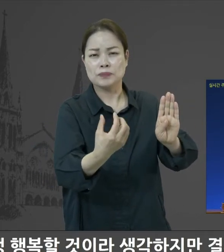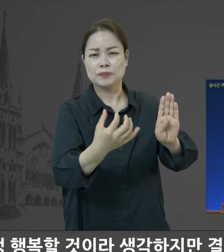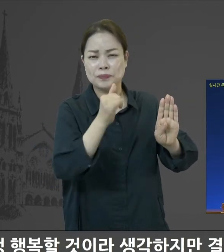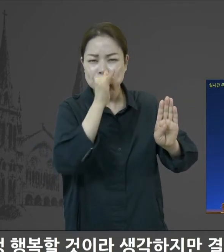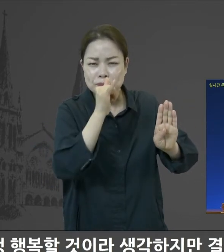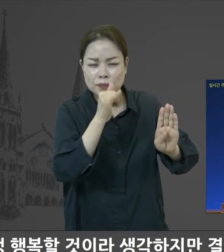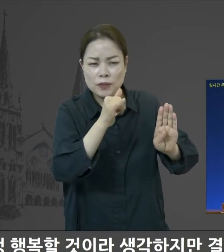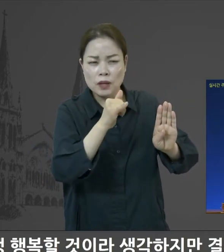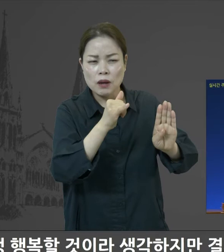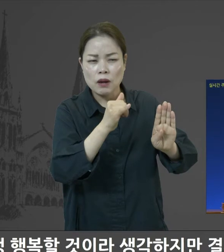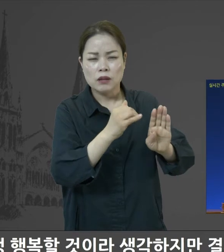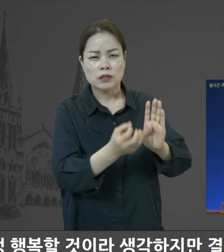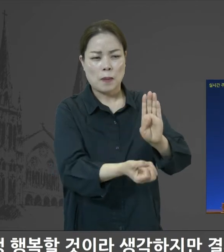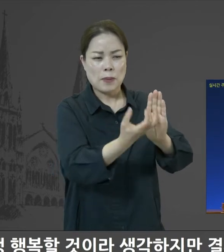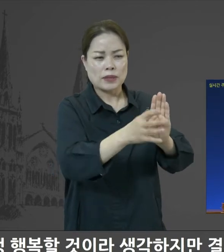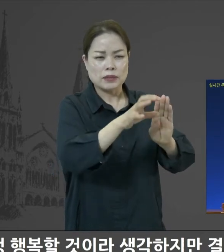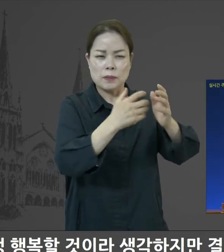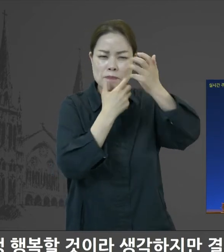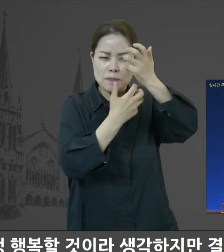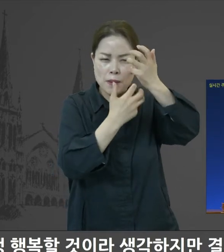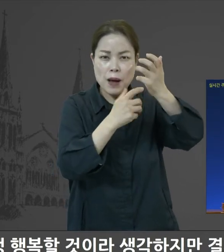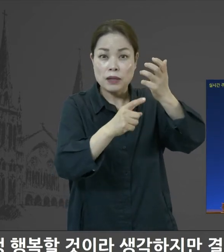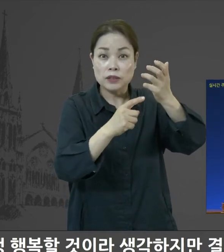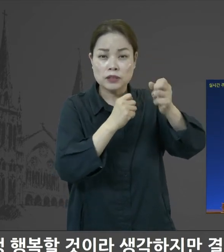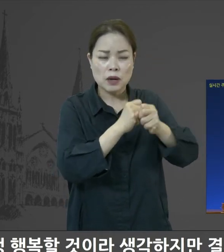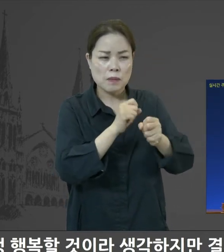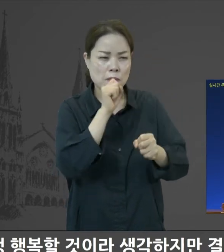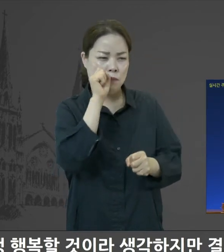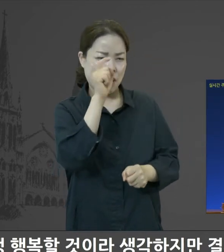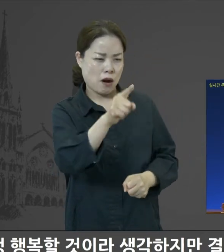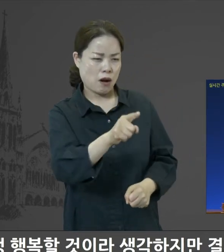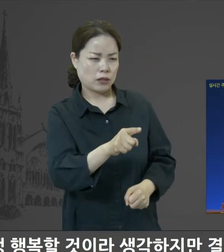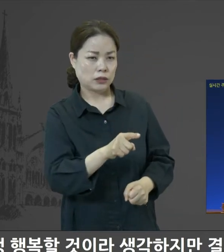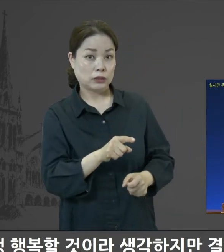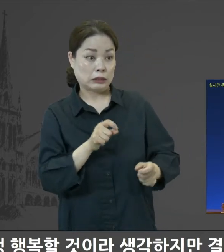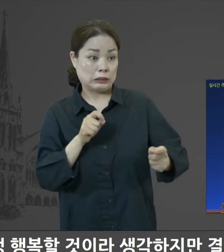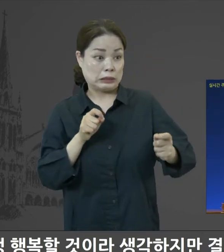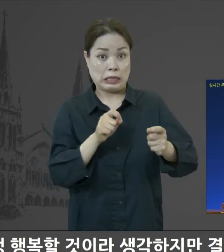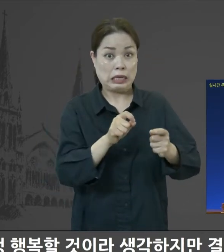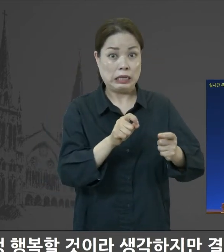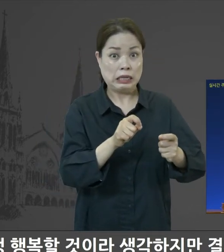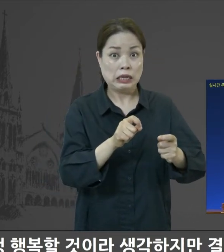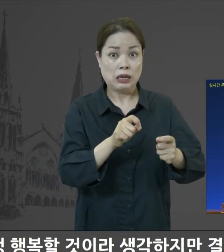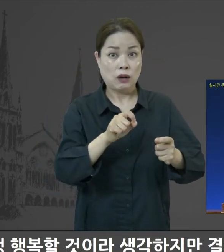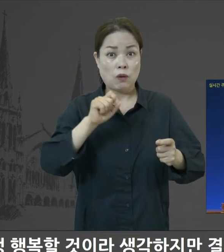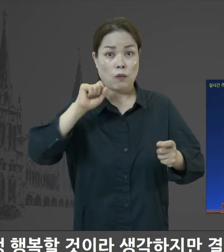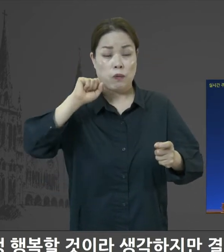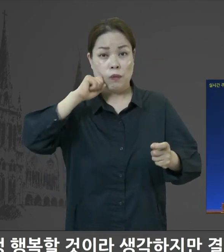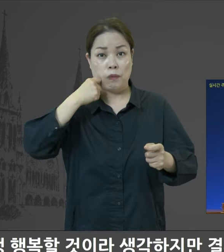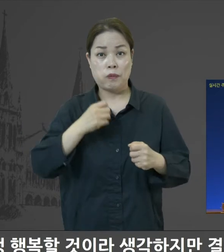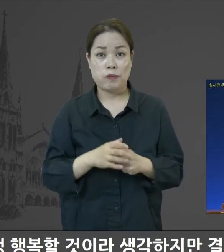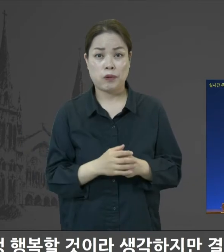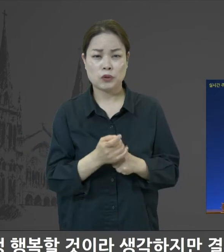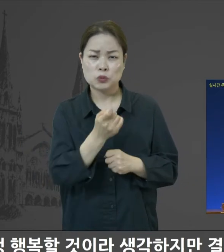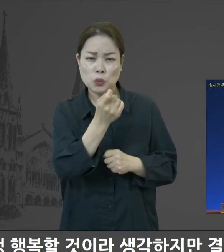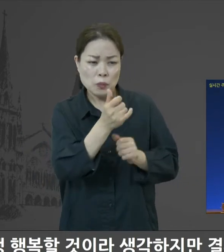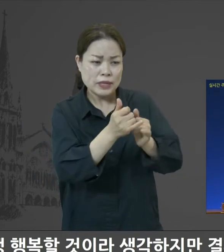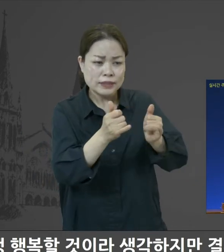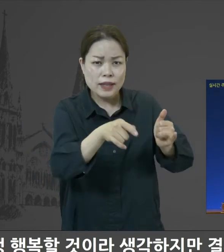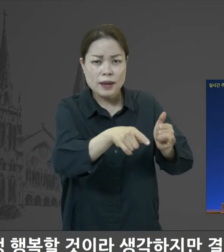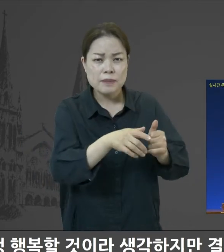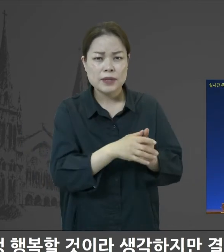대부분의 사람들은 베데스다를 멀리서 동경만 할 뿐 가까이 접근할 수도 없습니다. 그리고 소수의